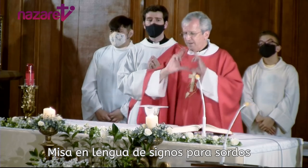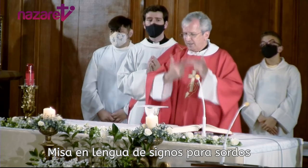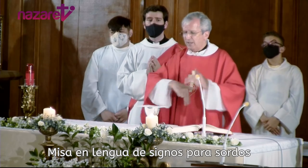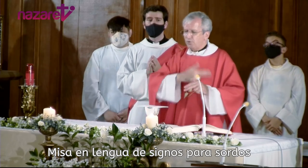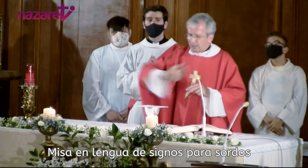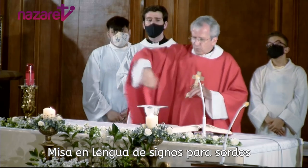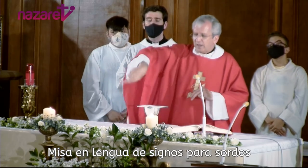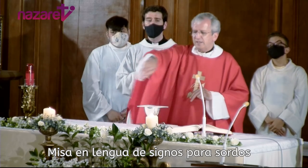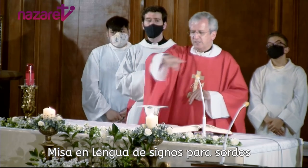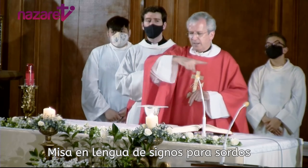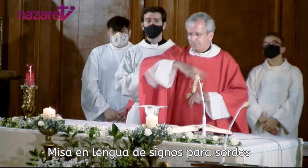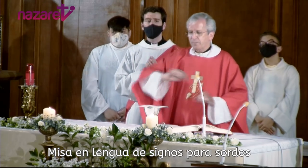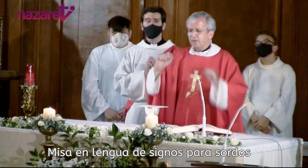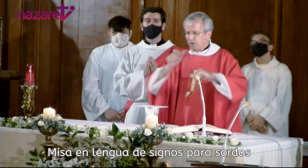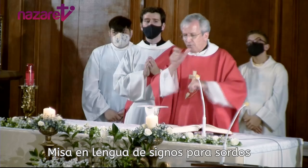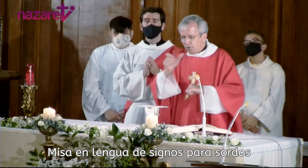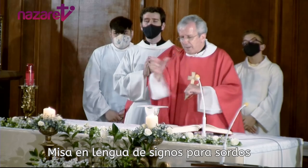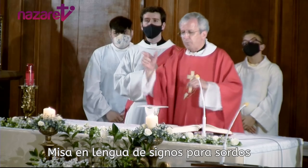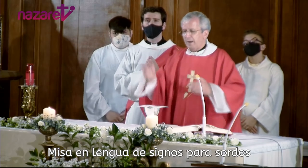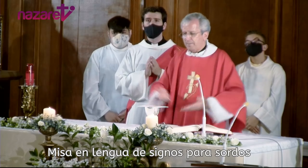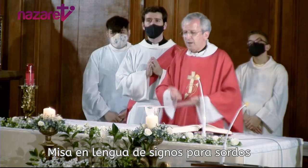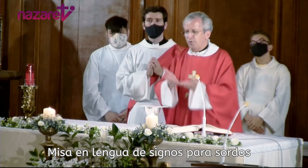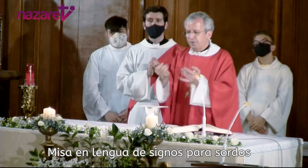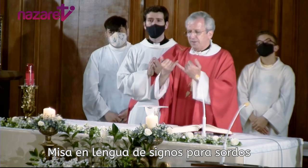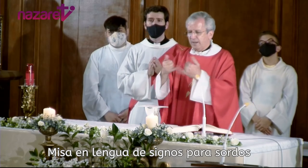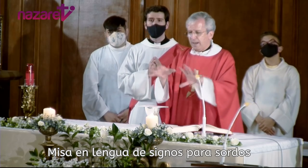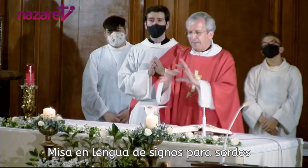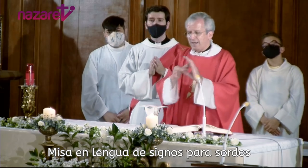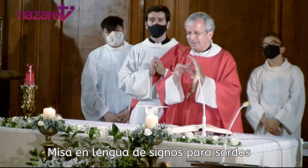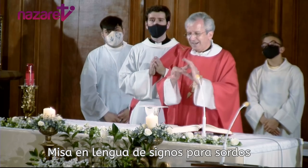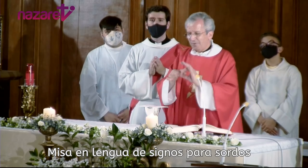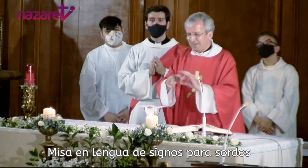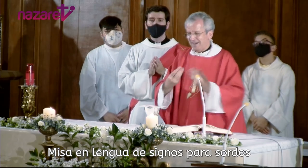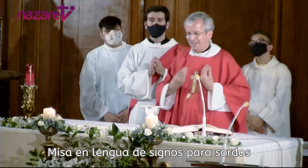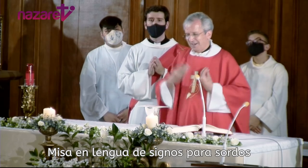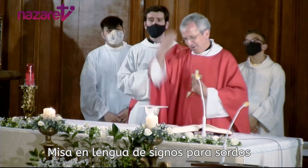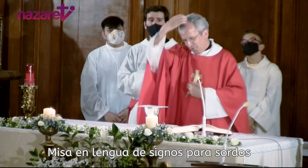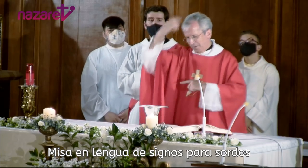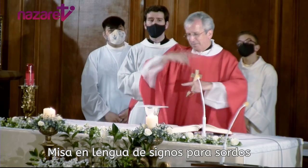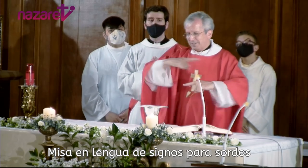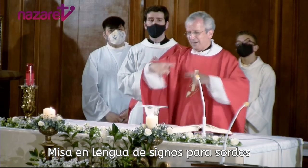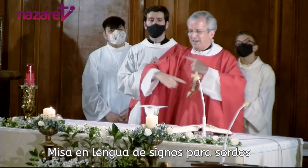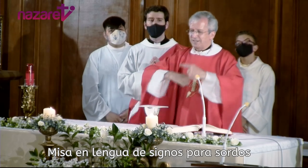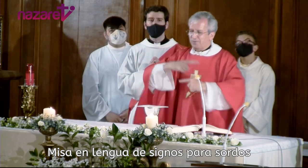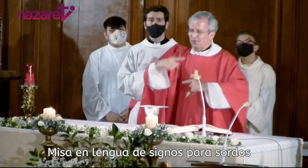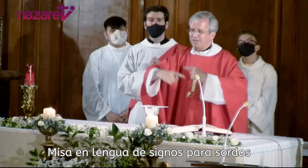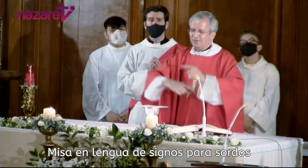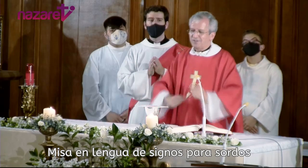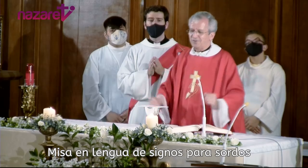de toda tu Iglesia. Y conforme a tu palabra, concédele la paz y la unidad. Tú que vives y reinas por los siglos de los